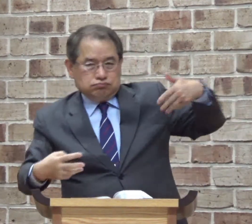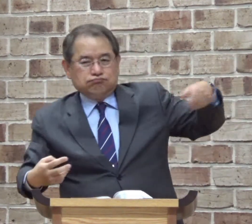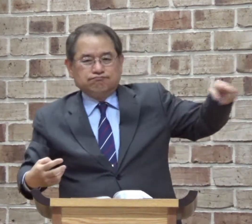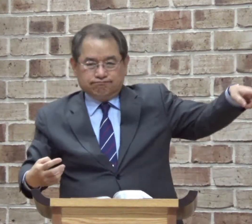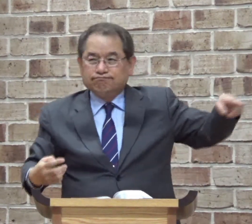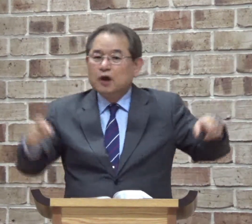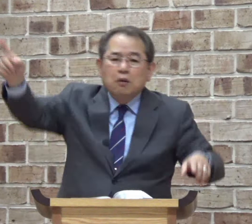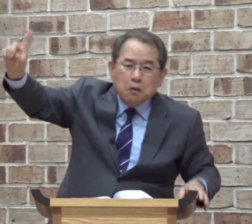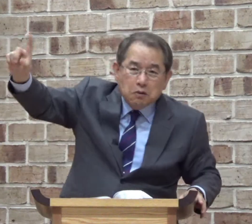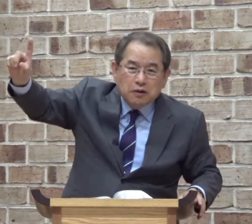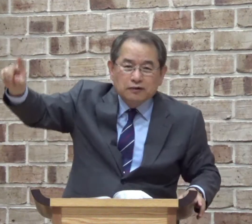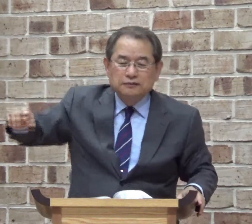묻습니다.